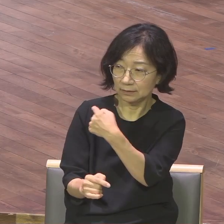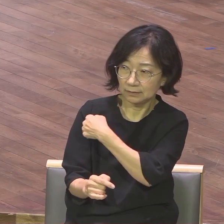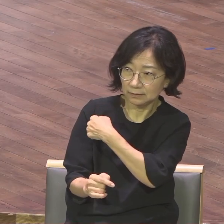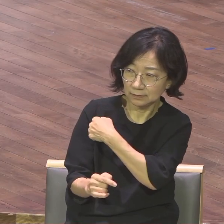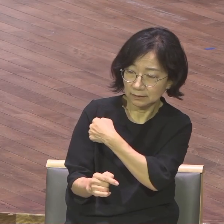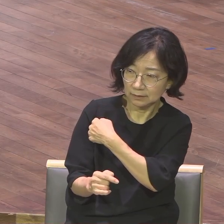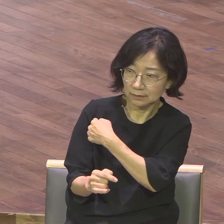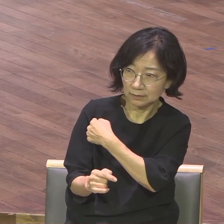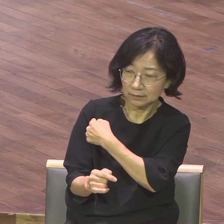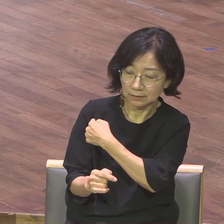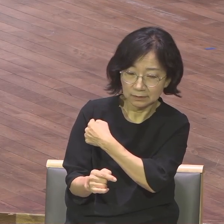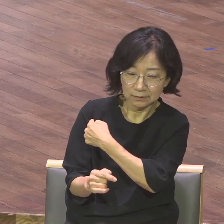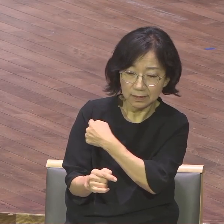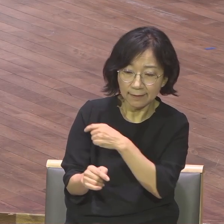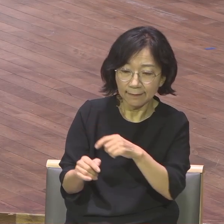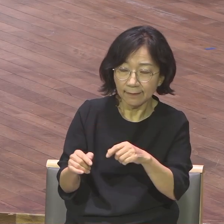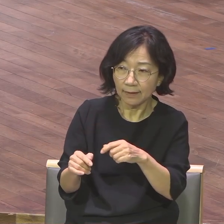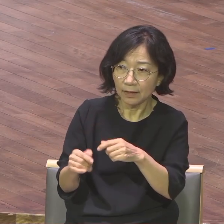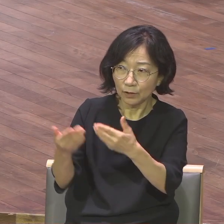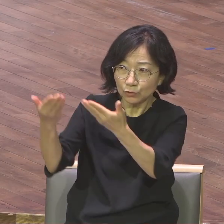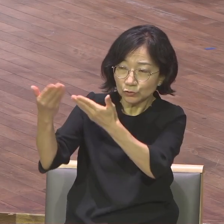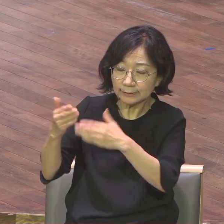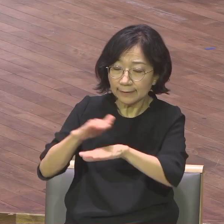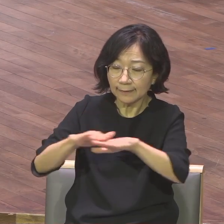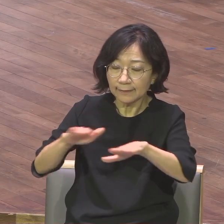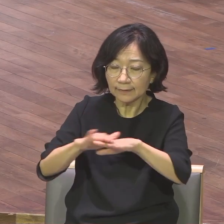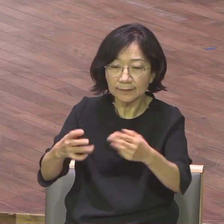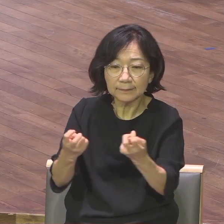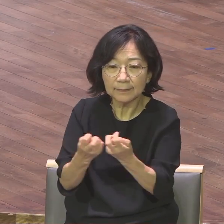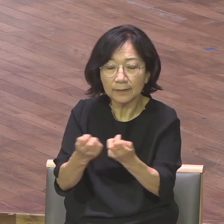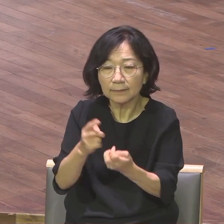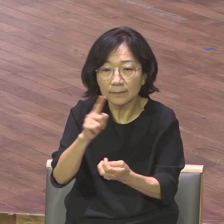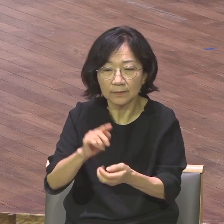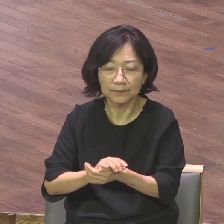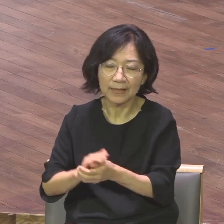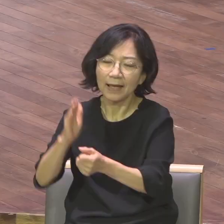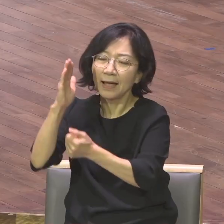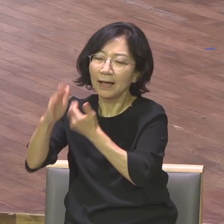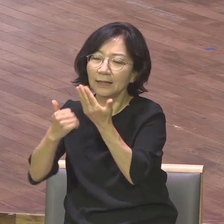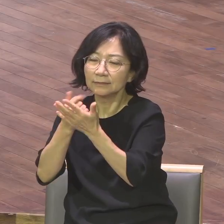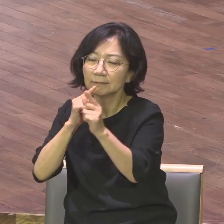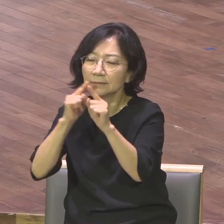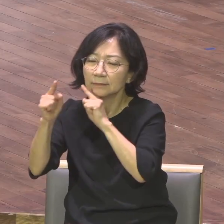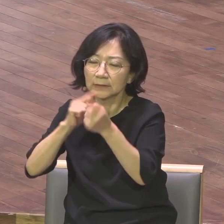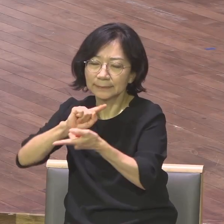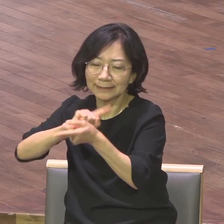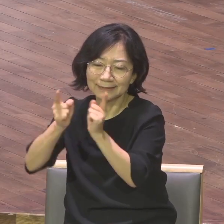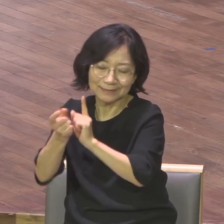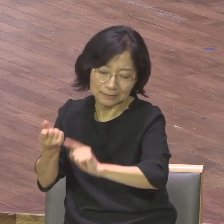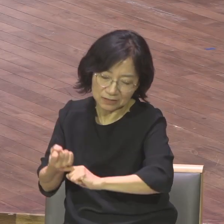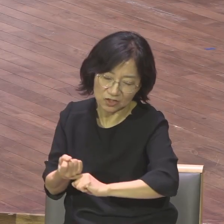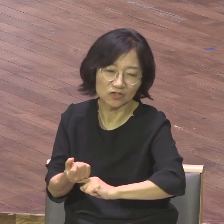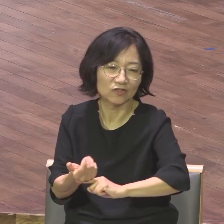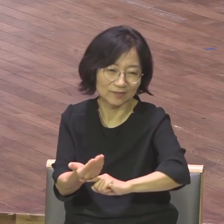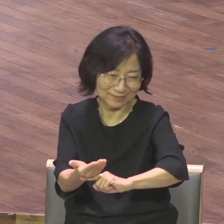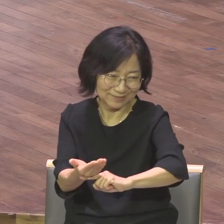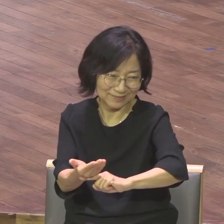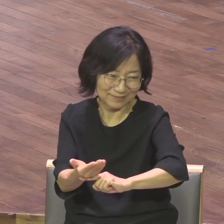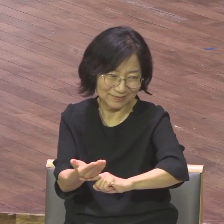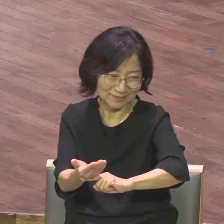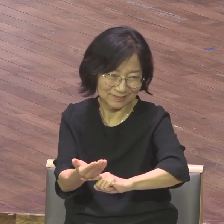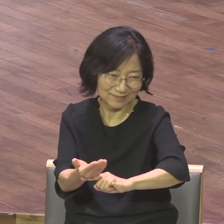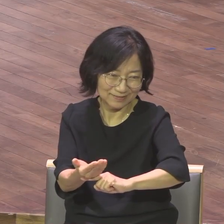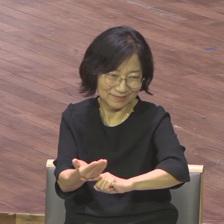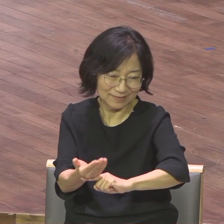처방전은요, 영적 처방전이 뭐냐? 하나님의 말씀을 대언하는 겁니다. 하나님의 말씀을